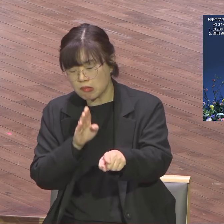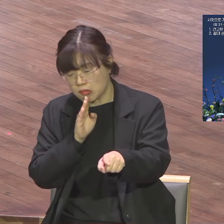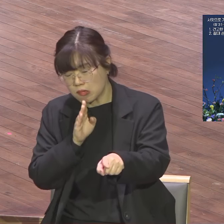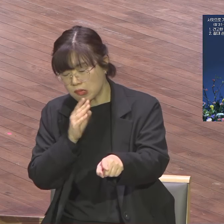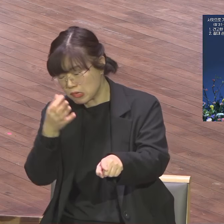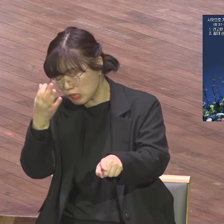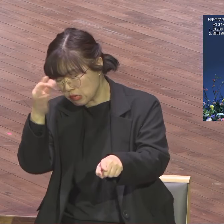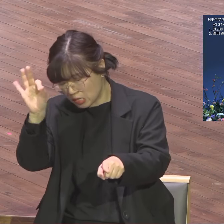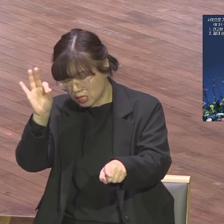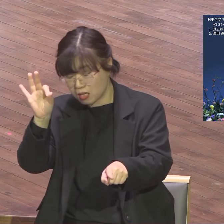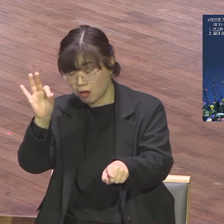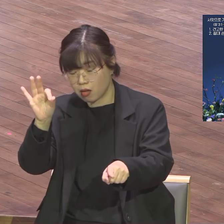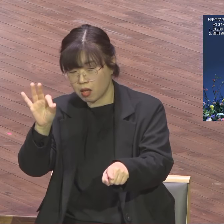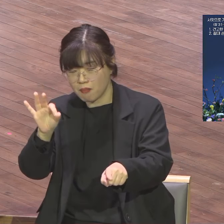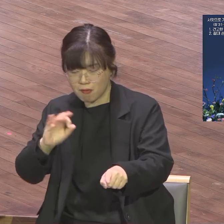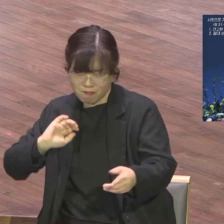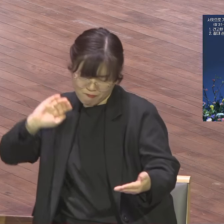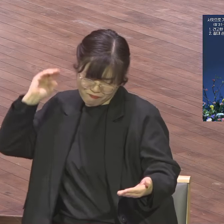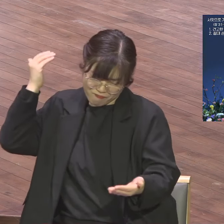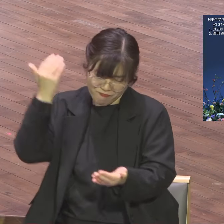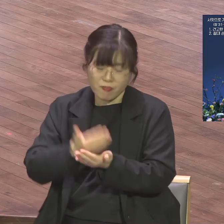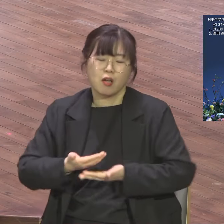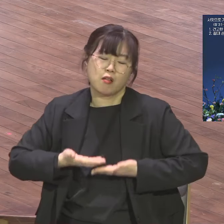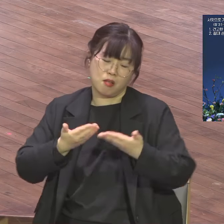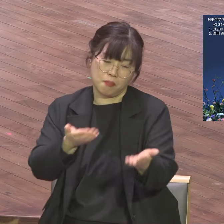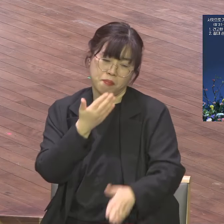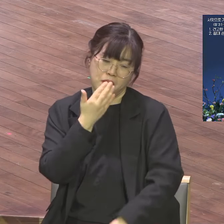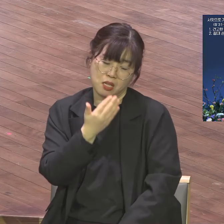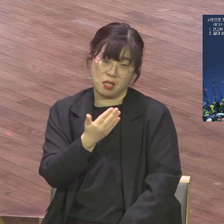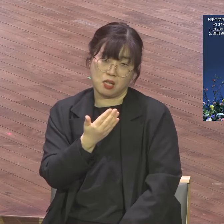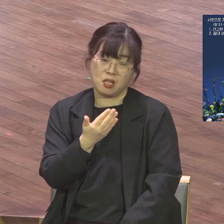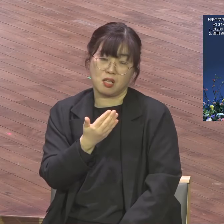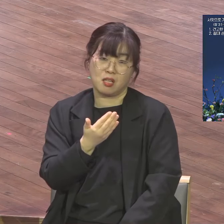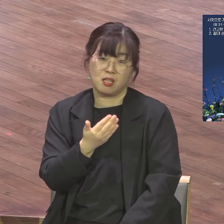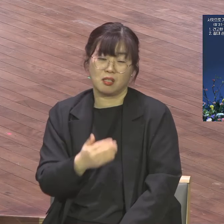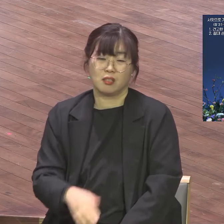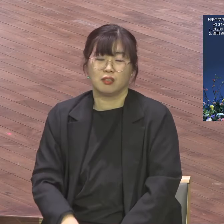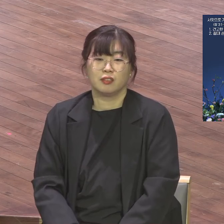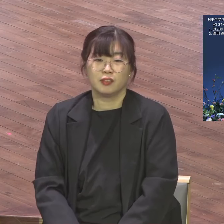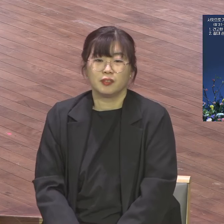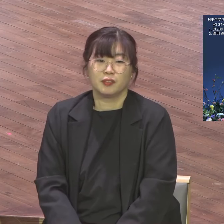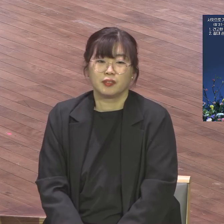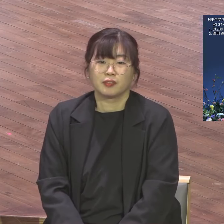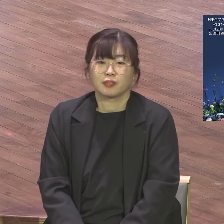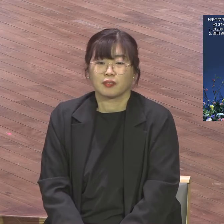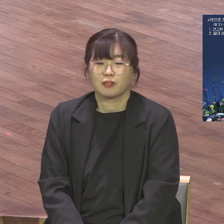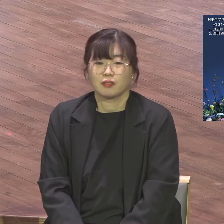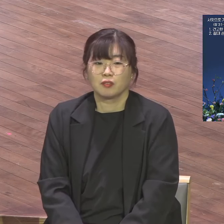뭐 하나님 치사하기는 줬다 뺏었다 그걸 안 해요. 하나님